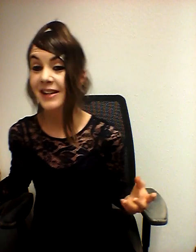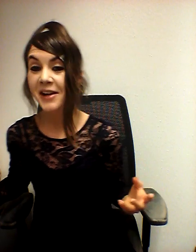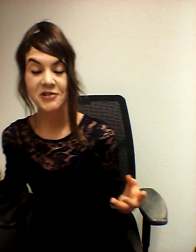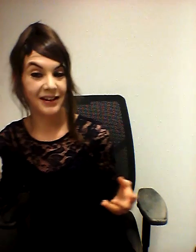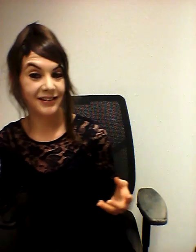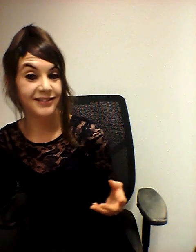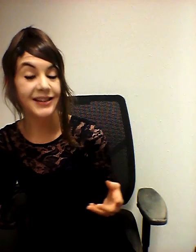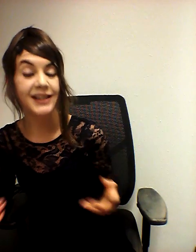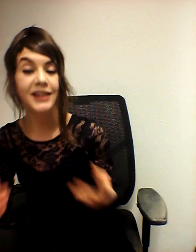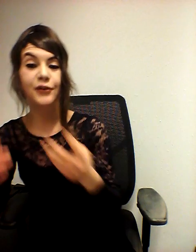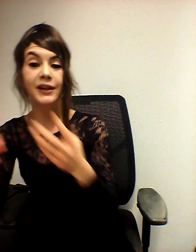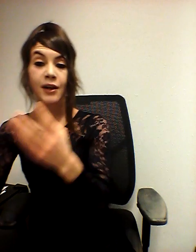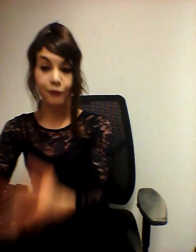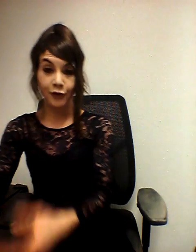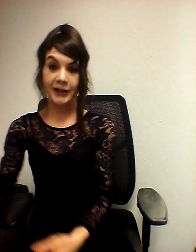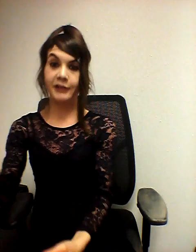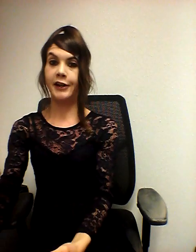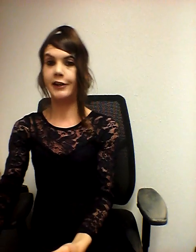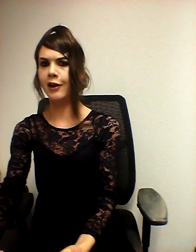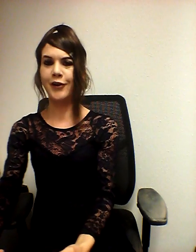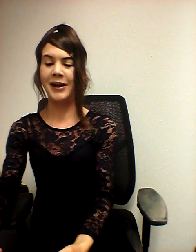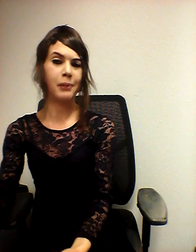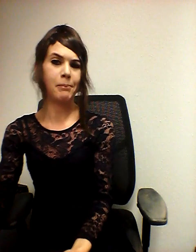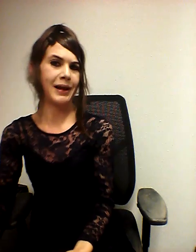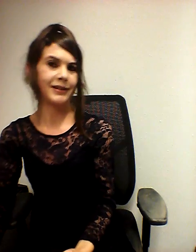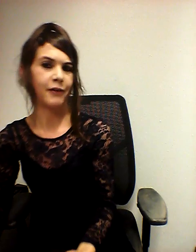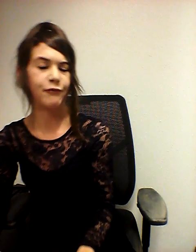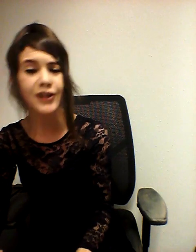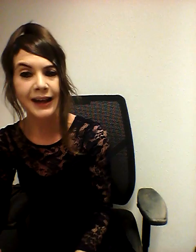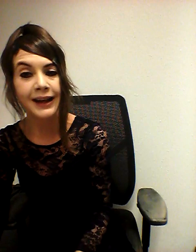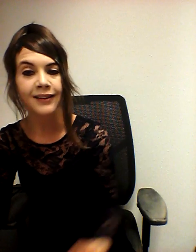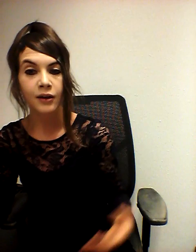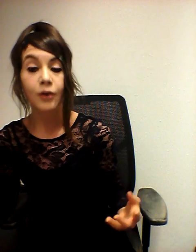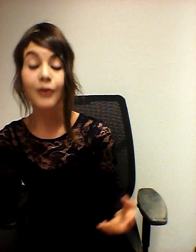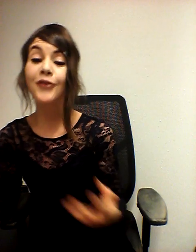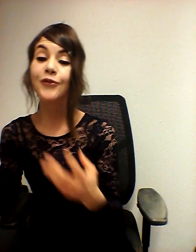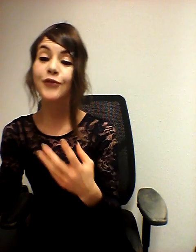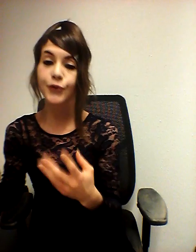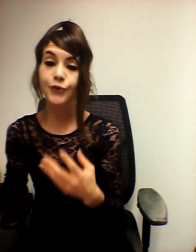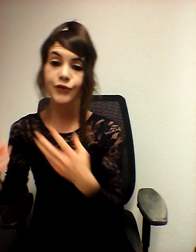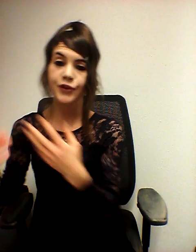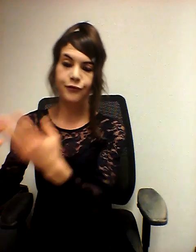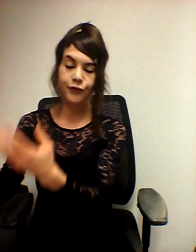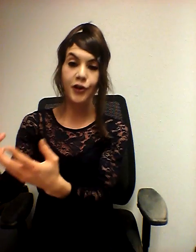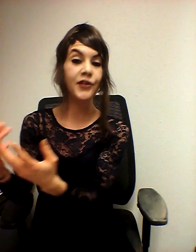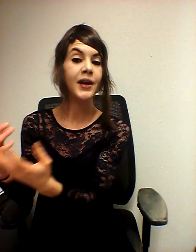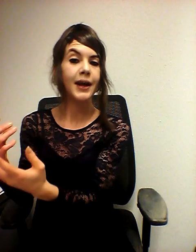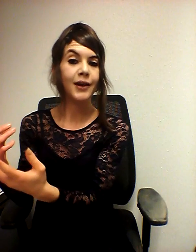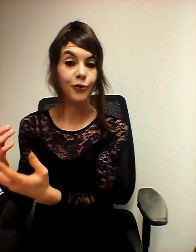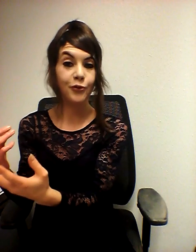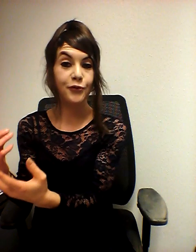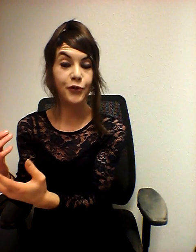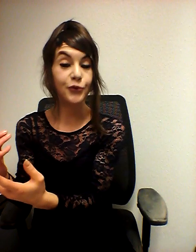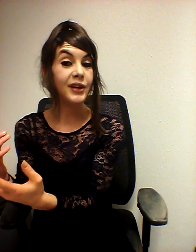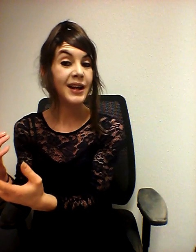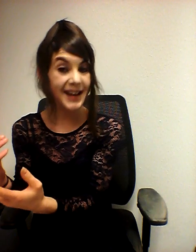jouw cellen niet wanneer jouw voeding je calorie beperkte voeding onvoldoende vocht en onvoldoende